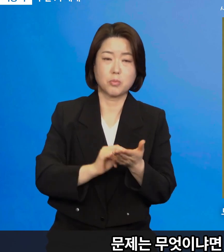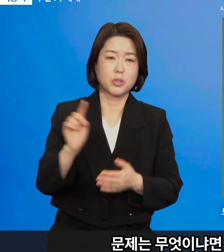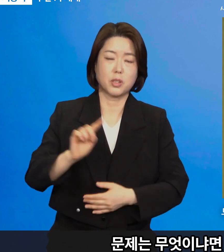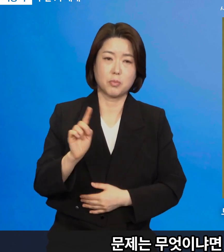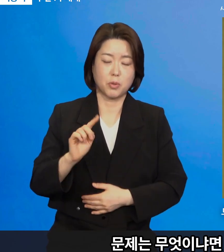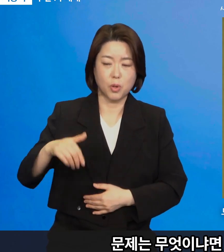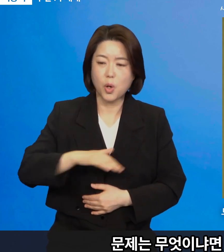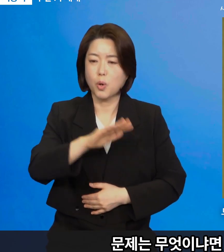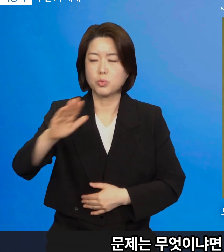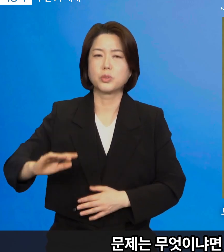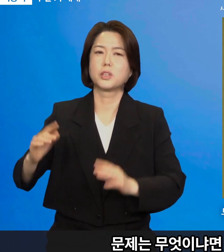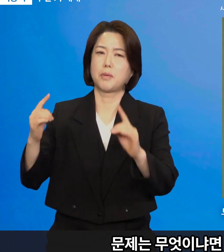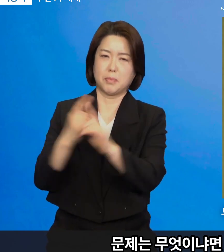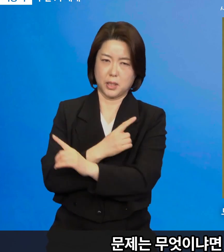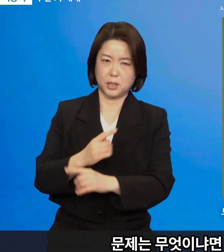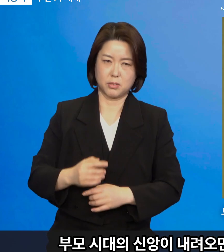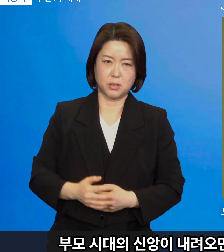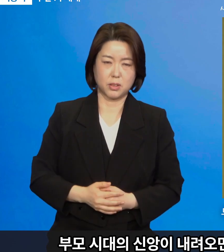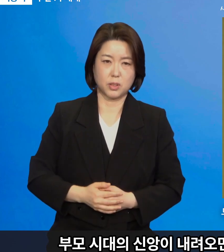변한 겁니다.